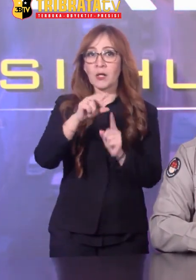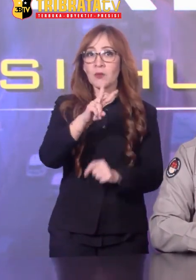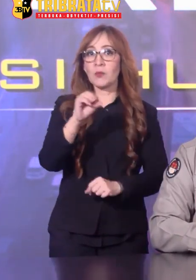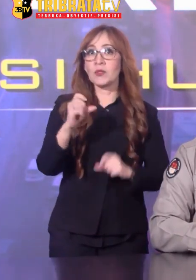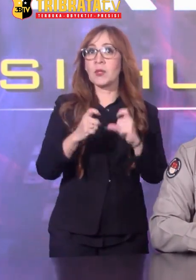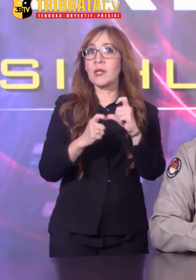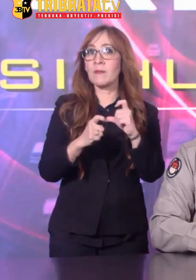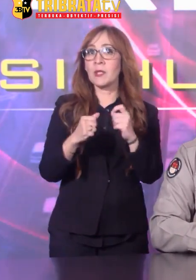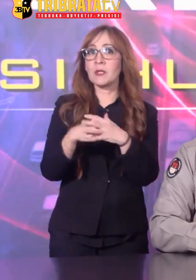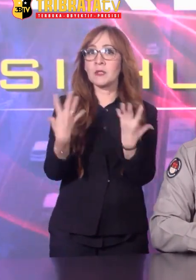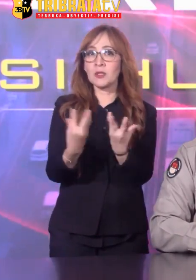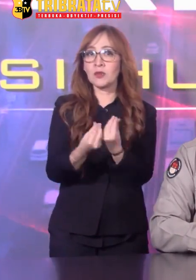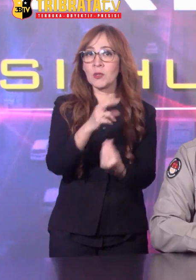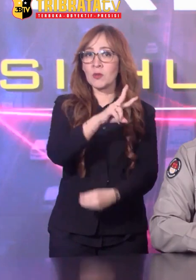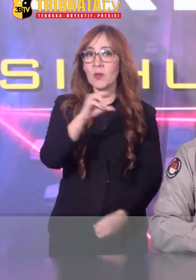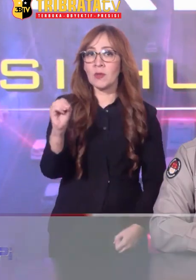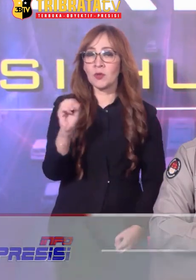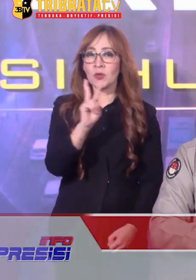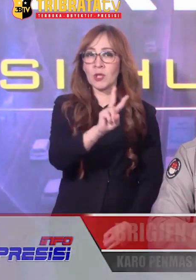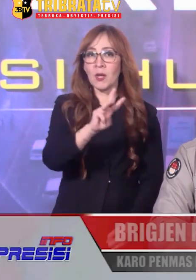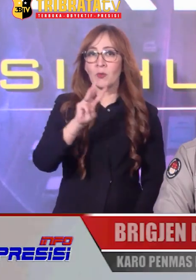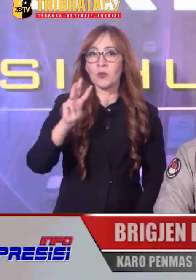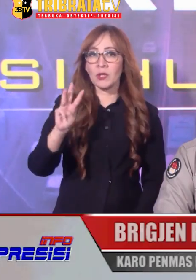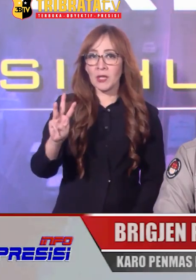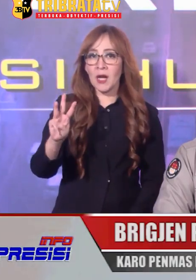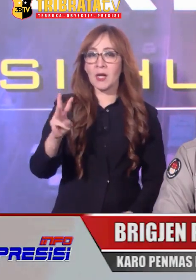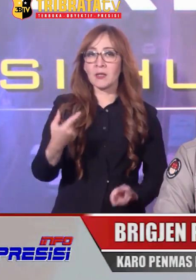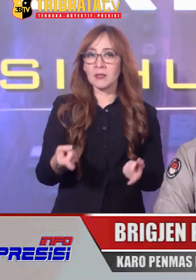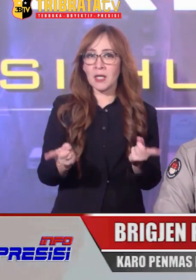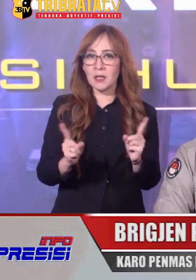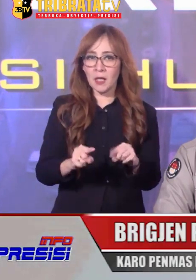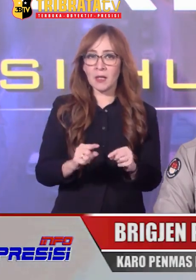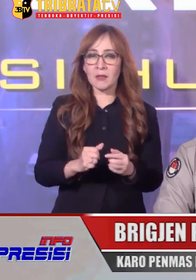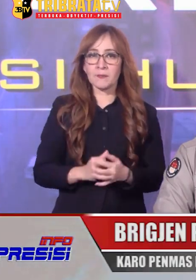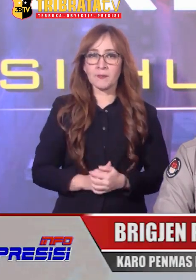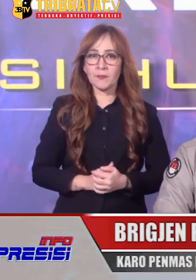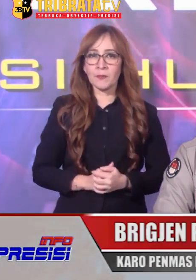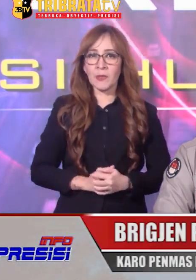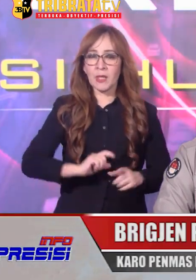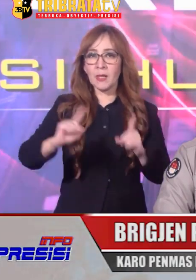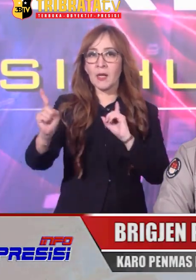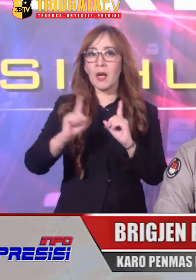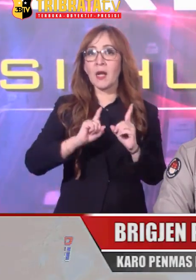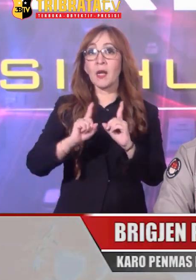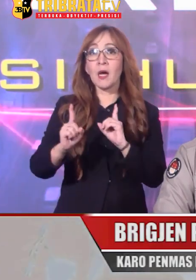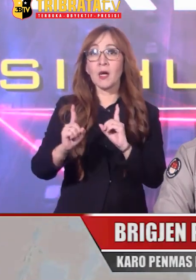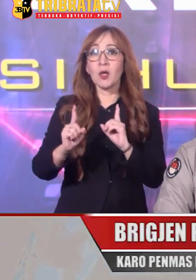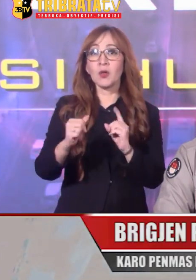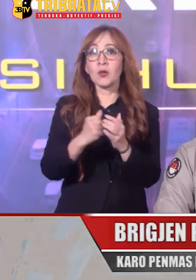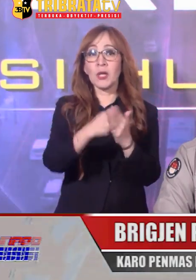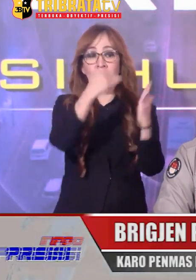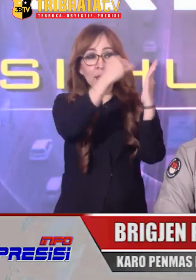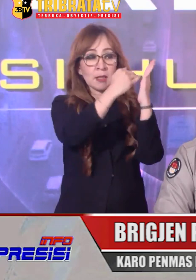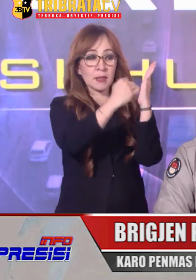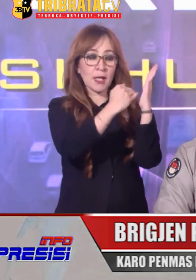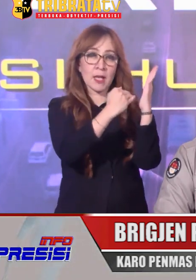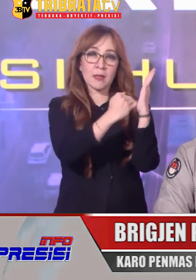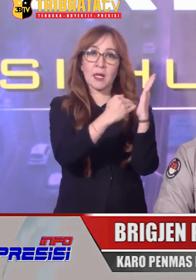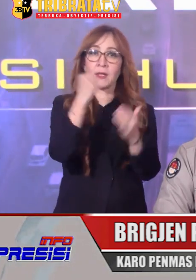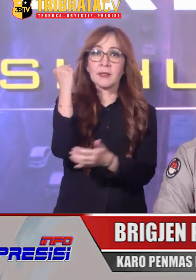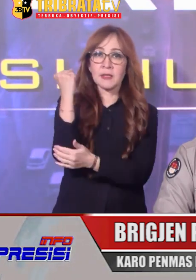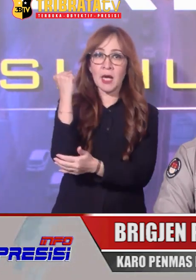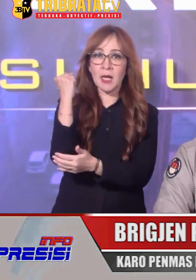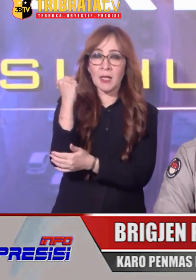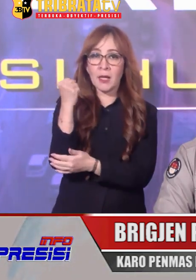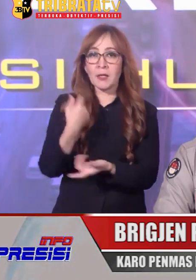Sebanyak 2.033 kejadian Apabila dilihat dari data tren jenis kejahatan Yang